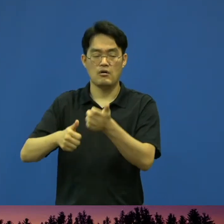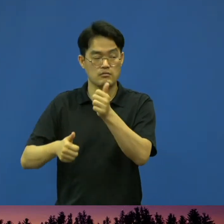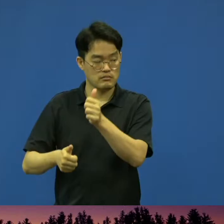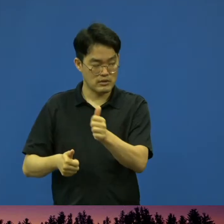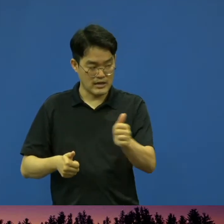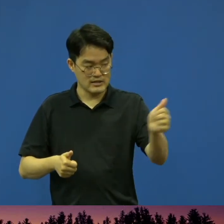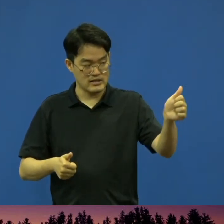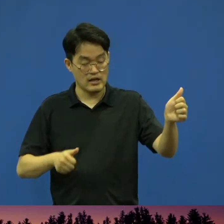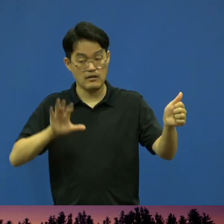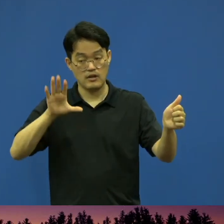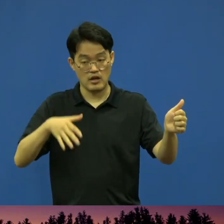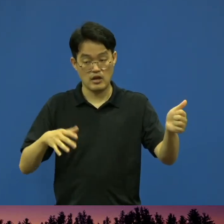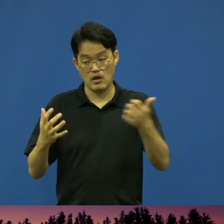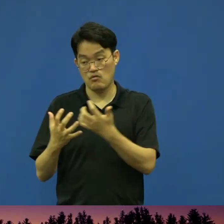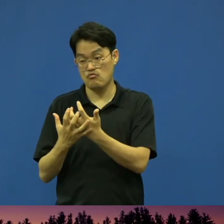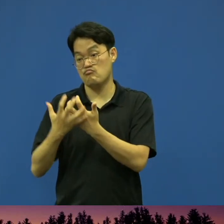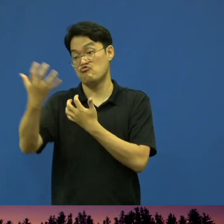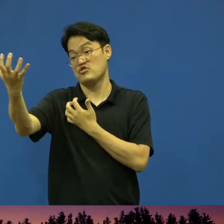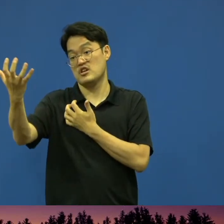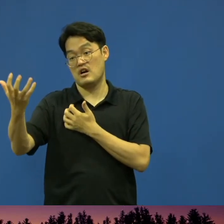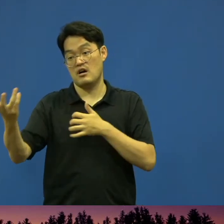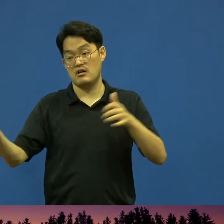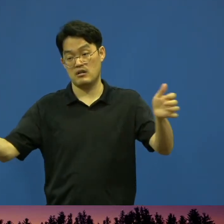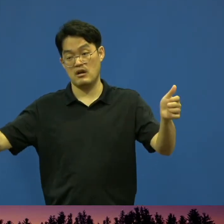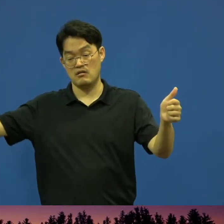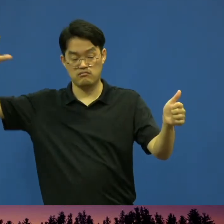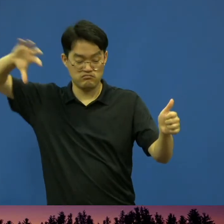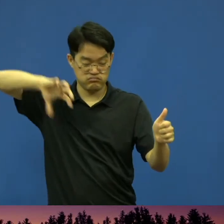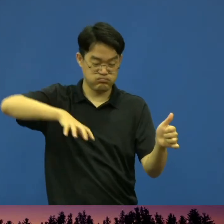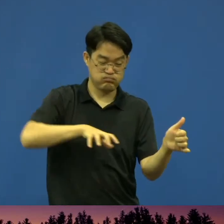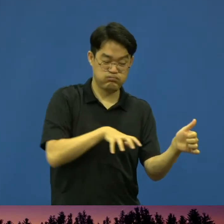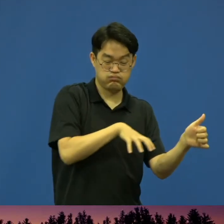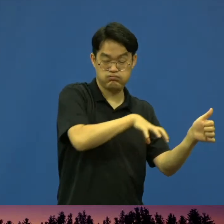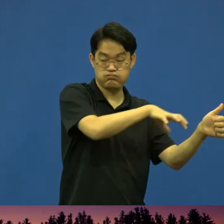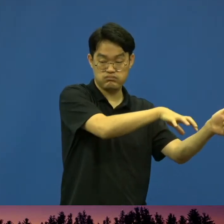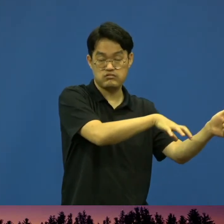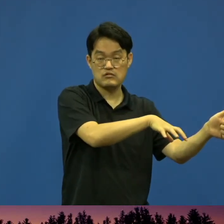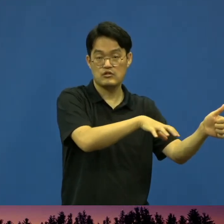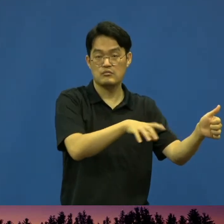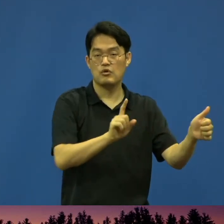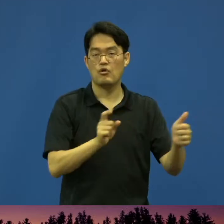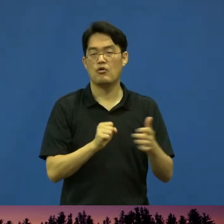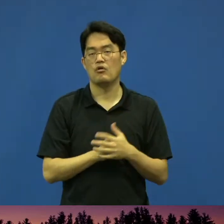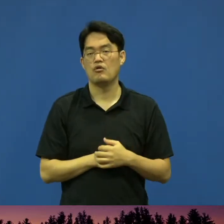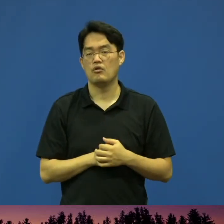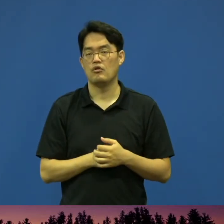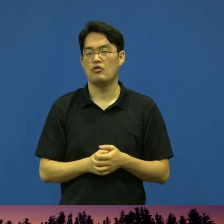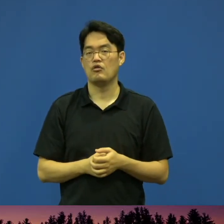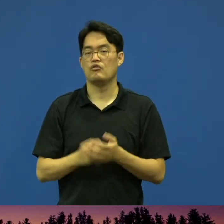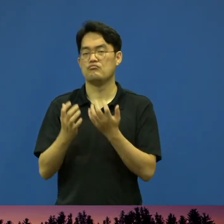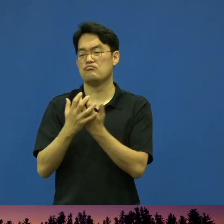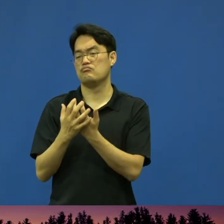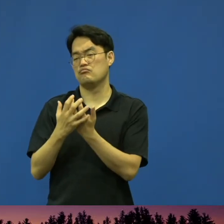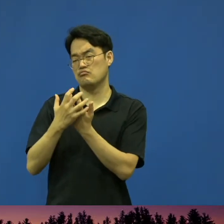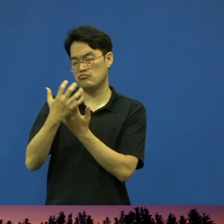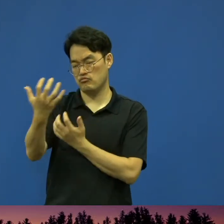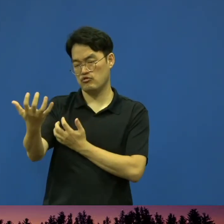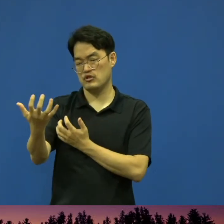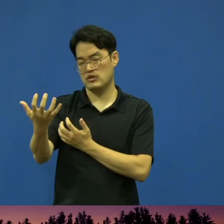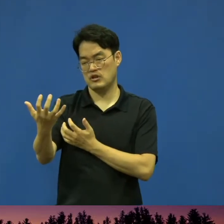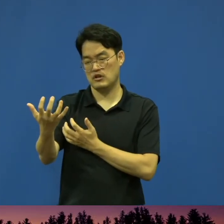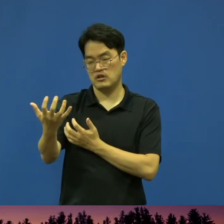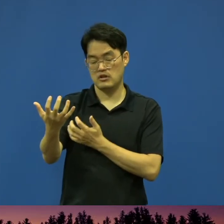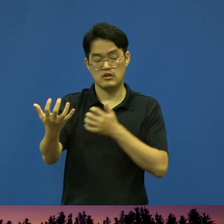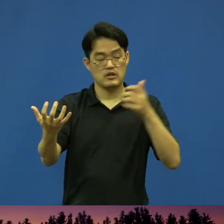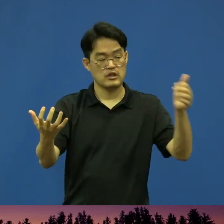때에 무리가 밀려들더라. 무리가 밀려들었습니다. 무리를 향해서는 예수님께 왔다라는